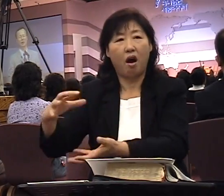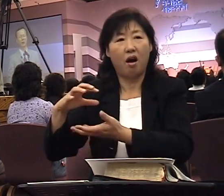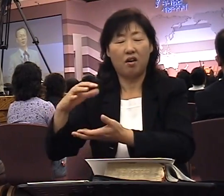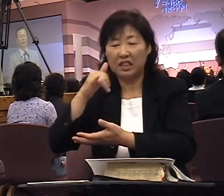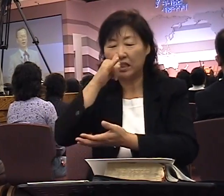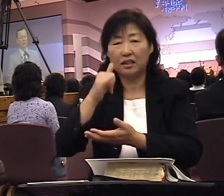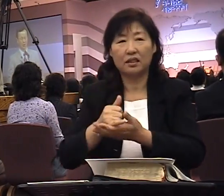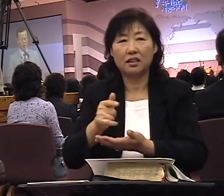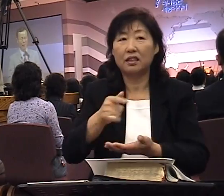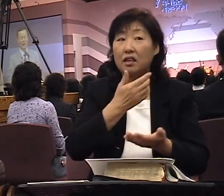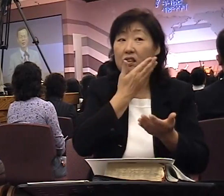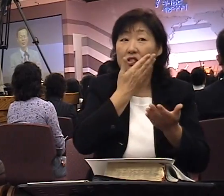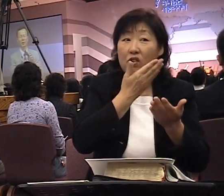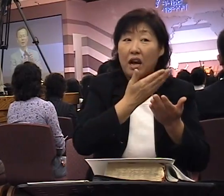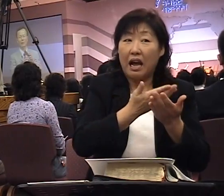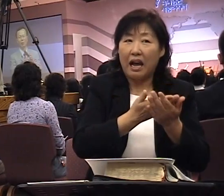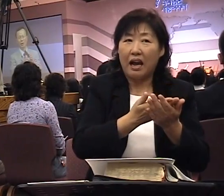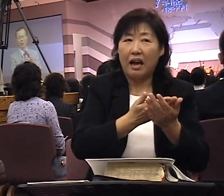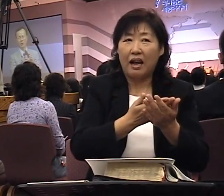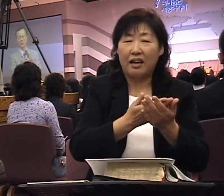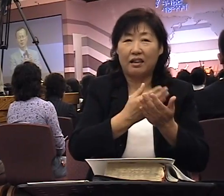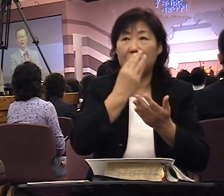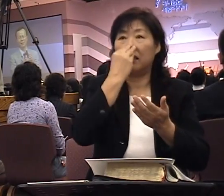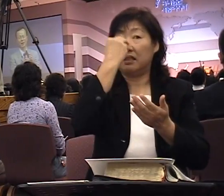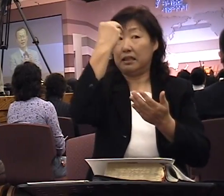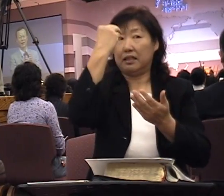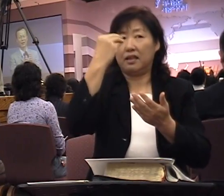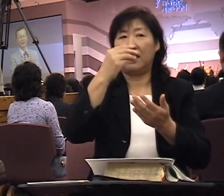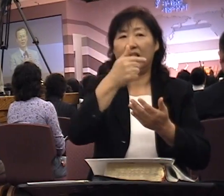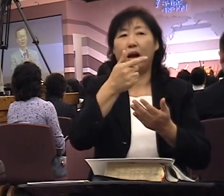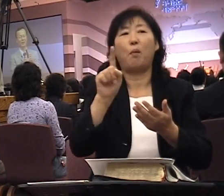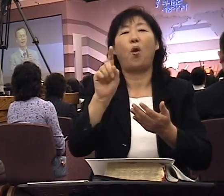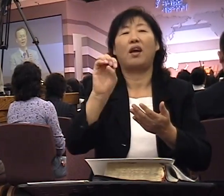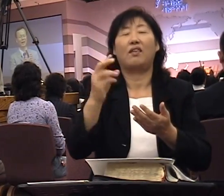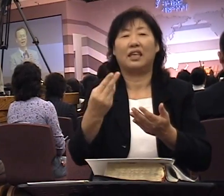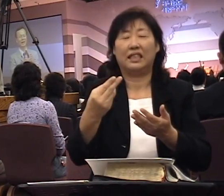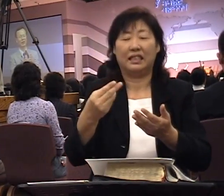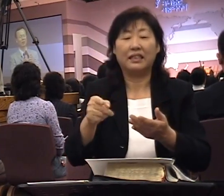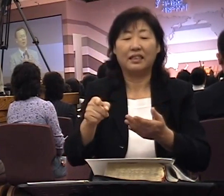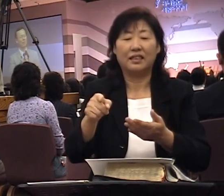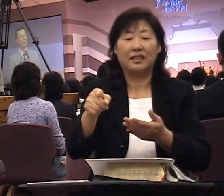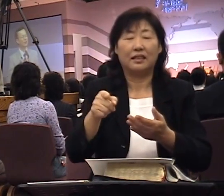중요한 것이라고 거만했던 나폴레옹이었습니다. 근데 그는